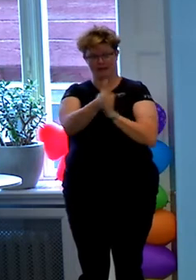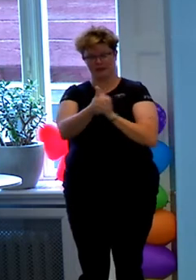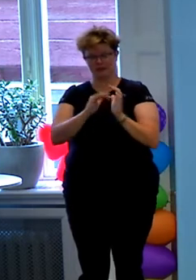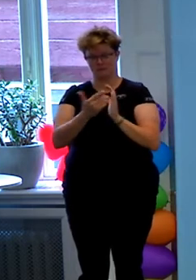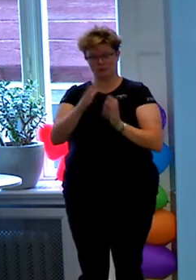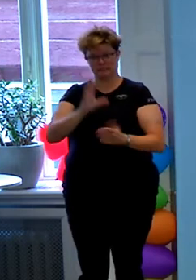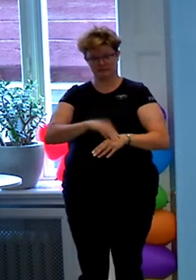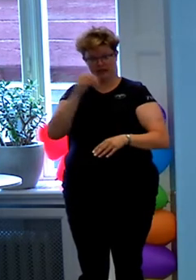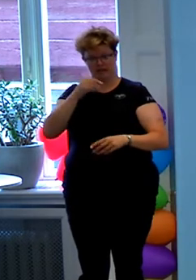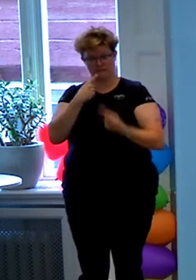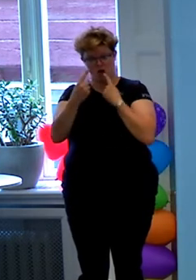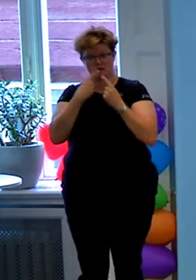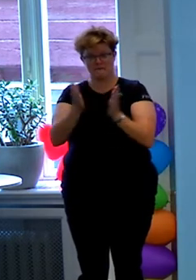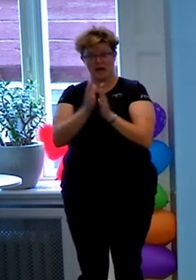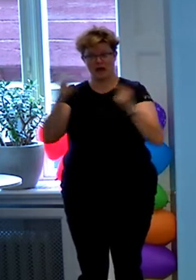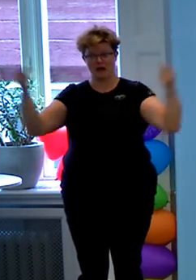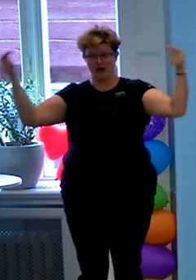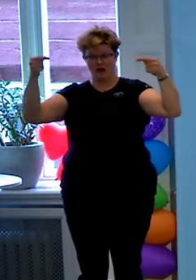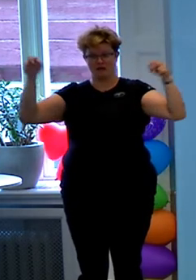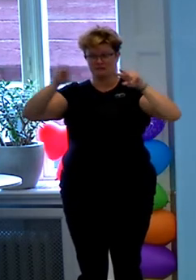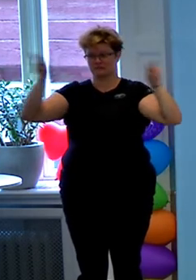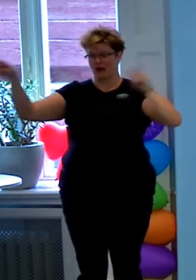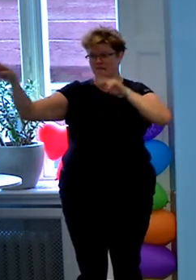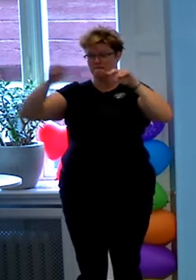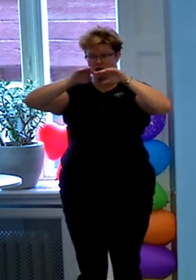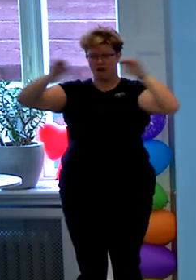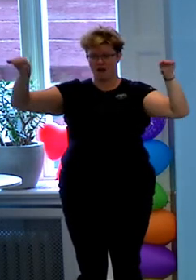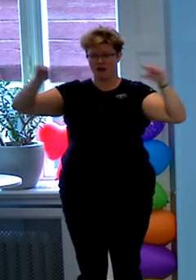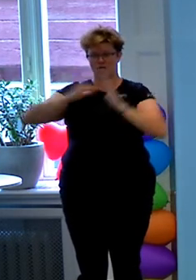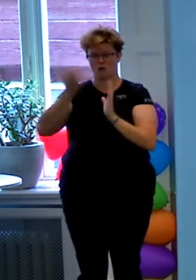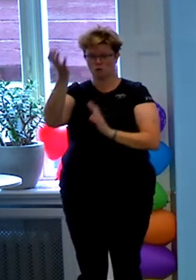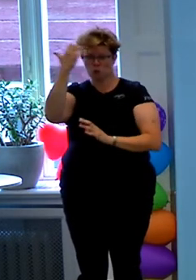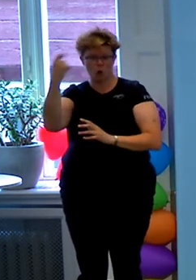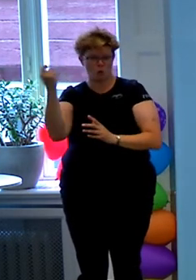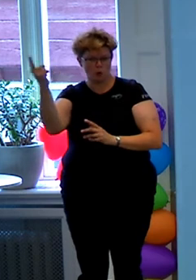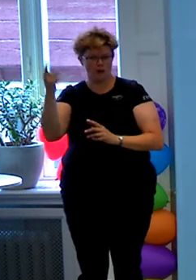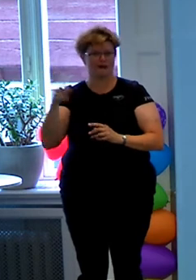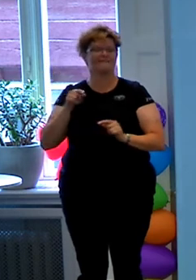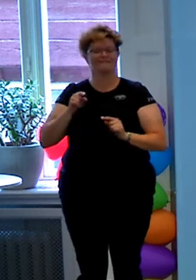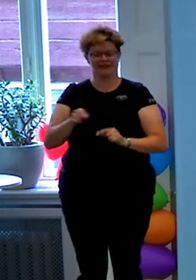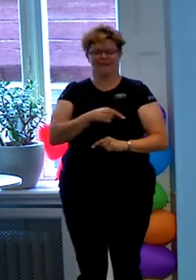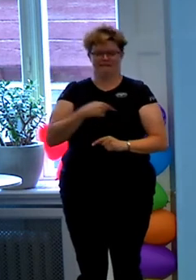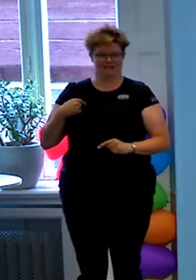Sverige och prata med någon ifrån Stockholm i så fall? För det är ju detta här,